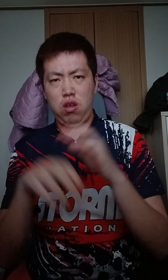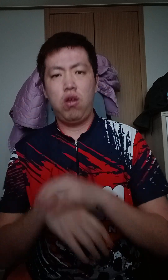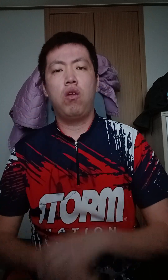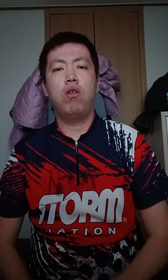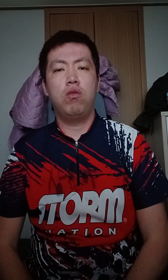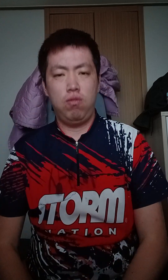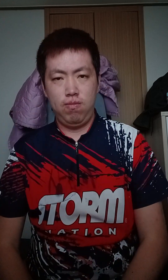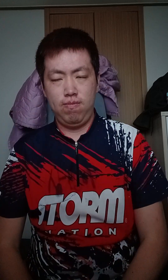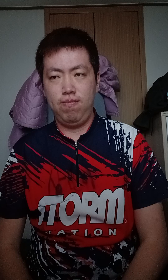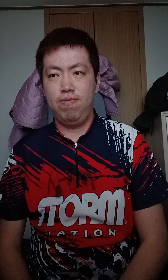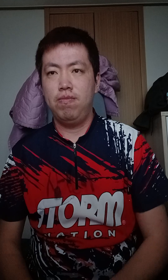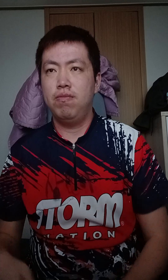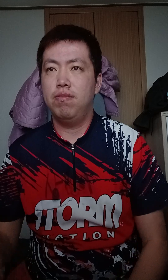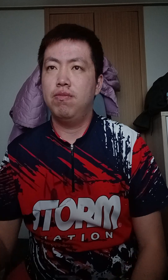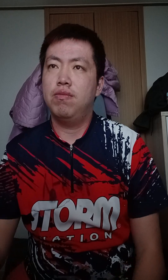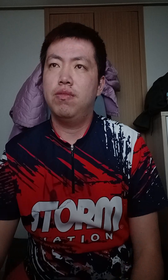YTN 이상곤입니다.